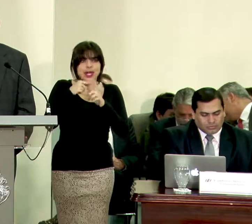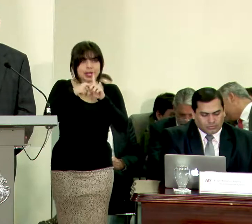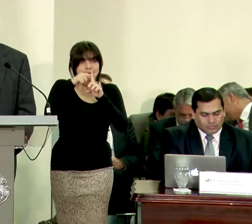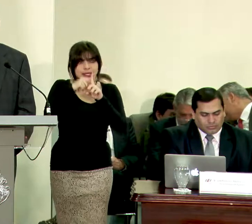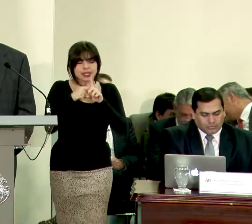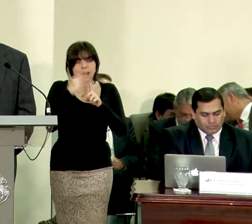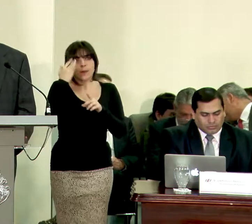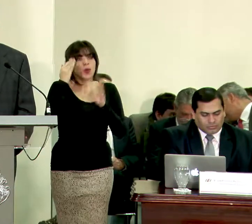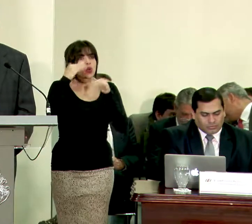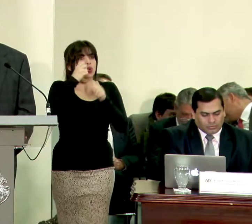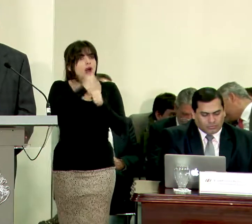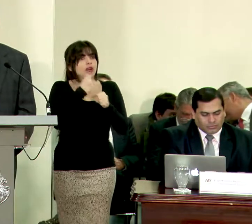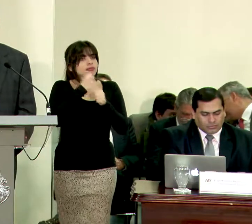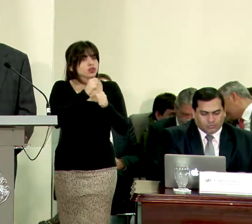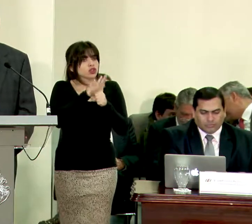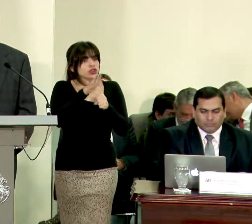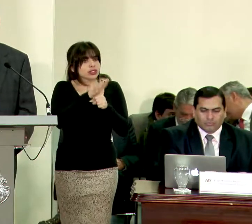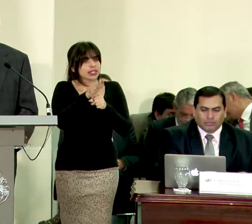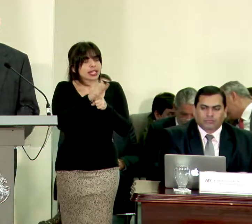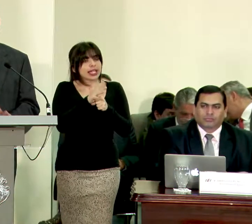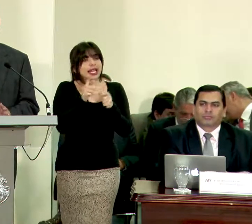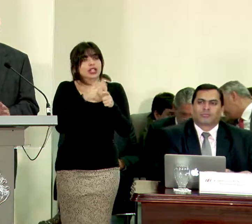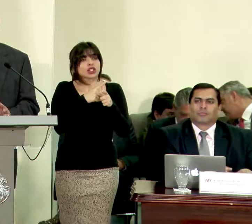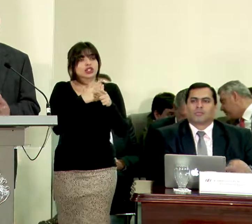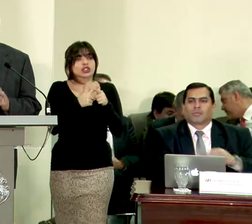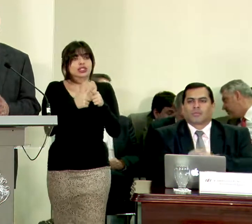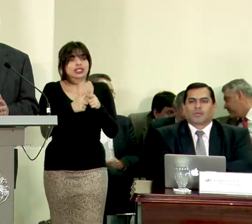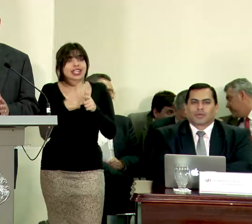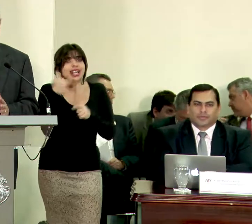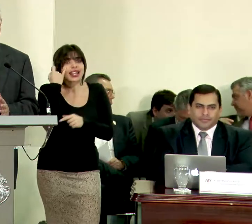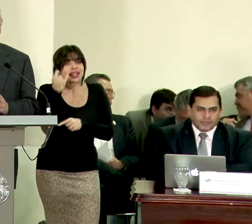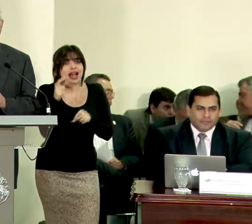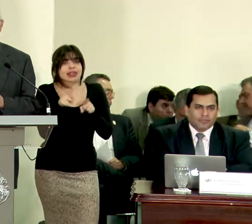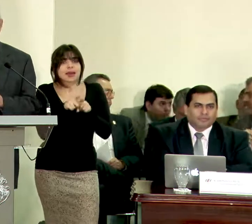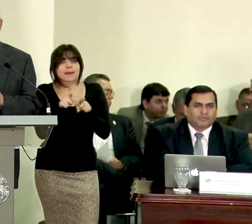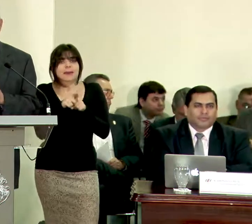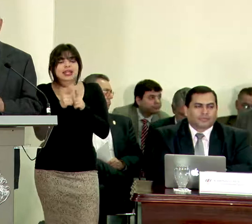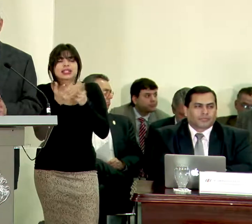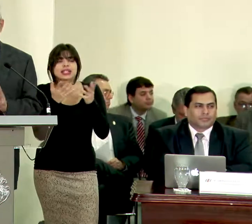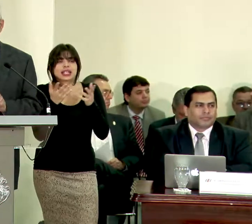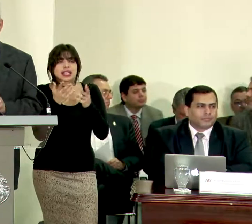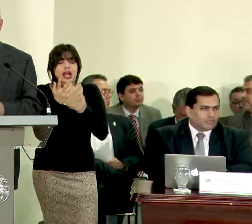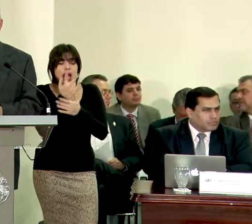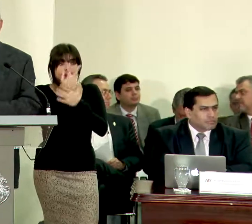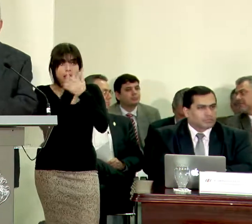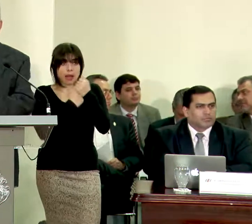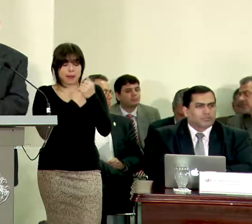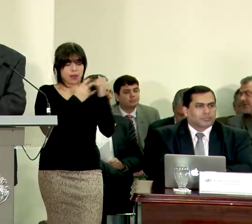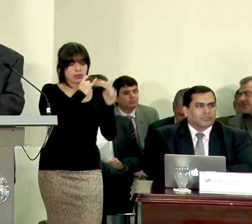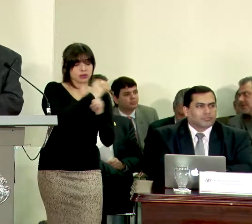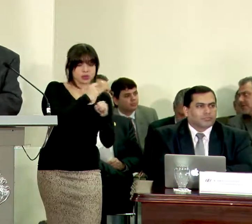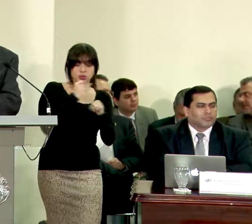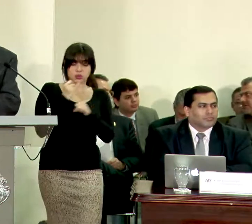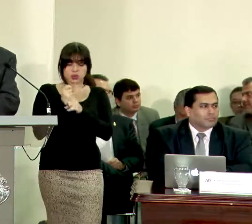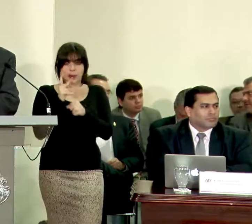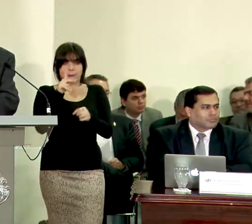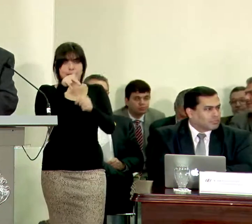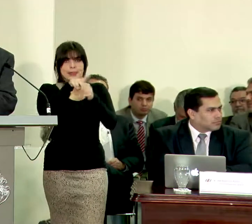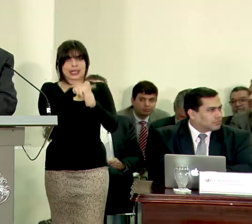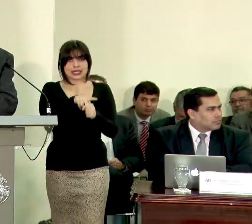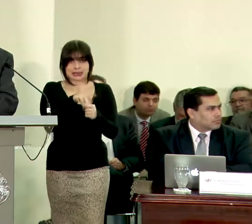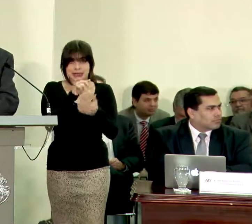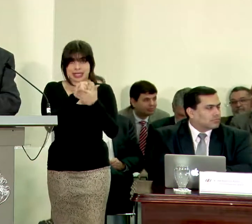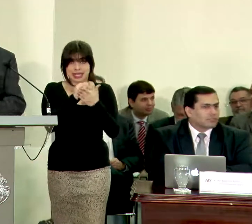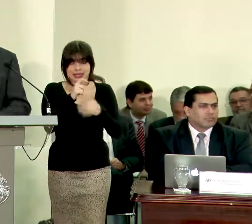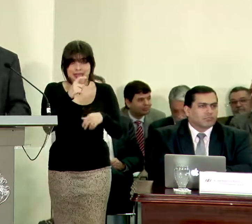hay operaciones suficientes. Entonces, la idea también es que ambas instituciones participemos, digamos, en